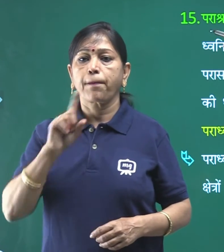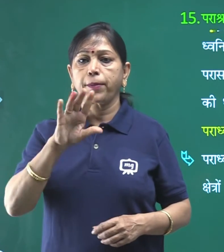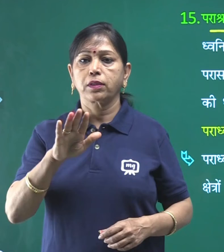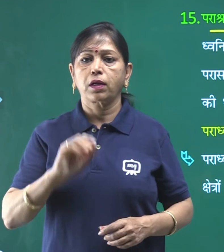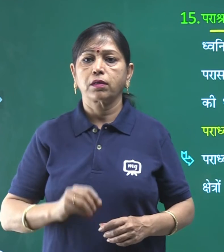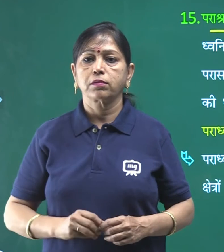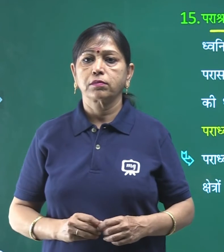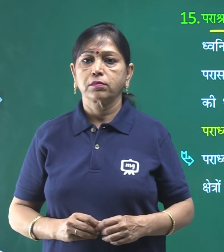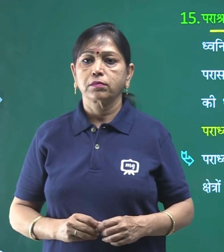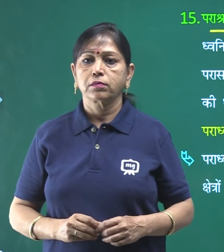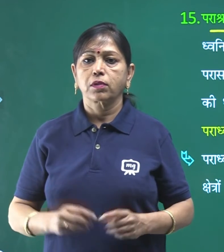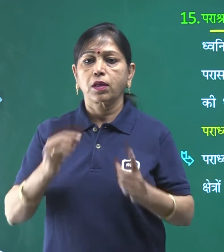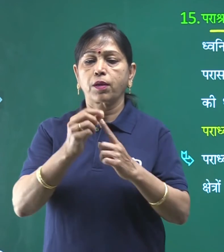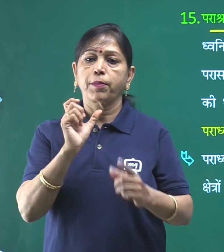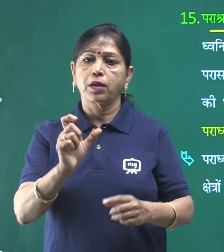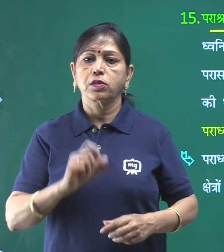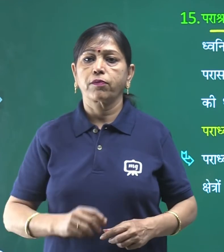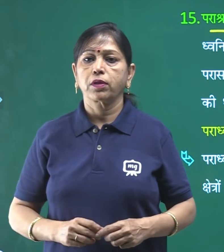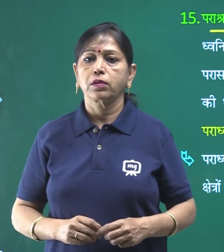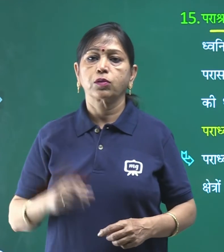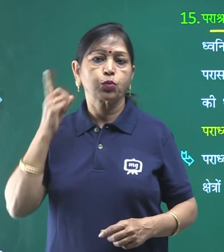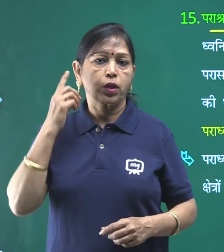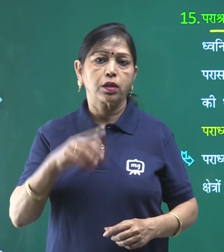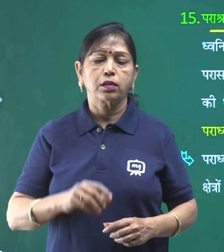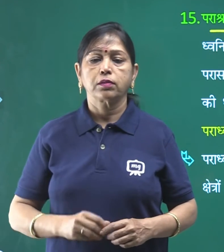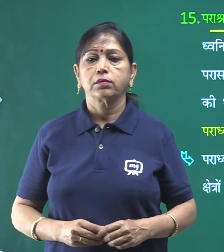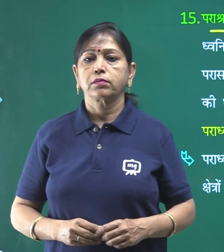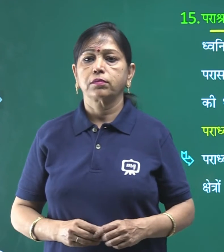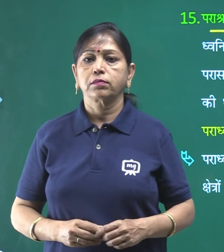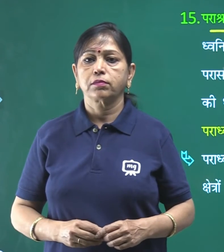15 प्राश्रव्य ध्वनि,